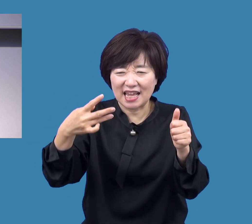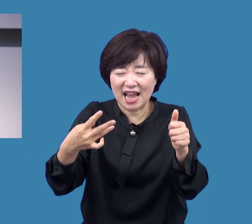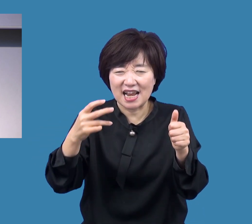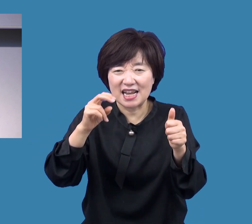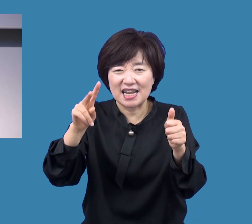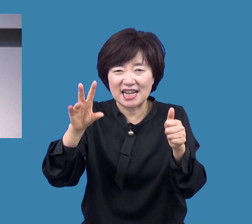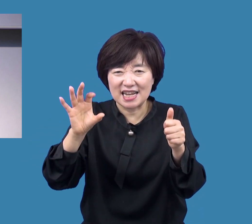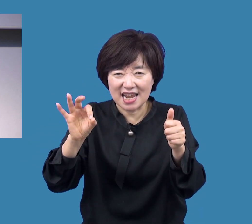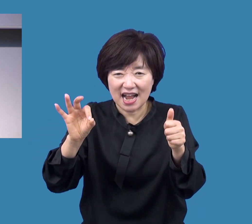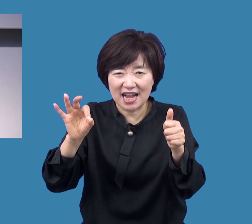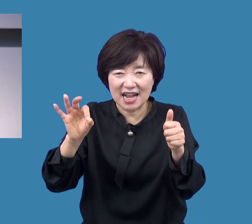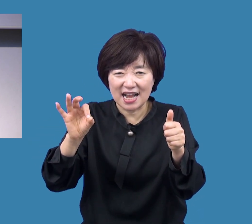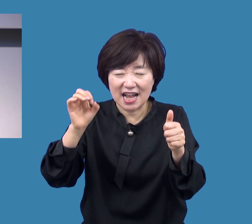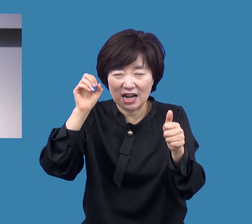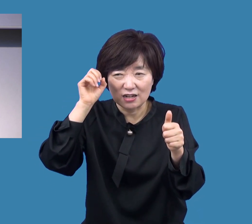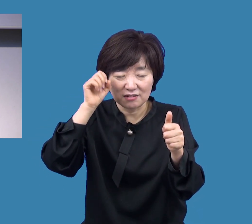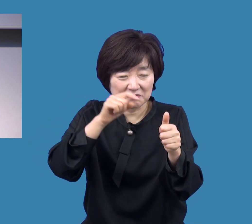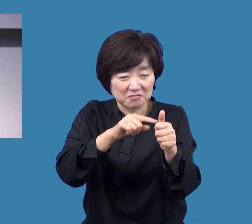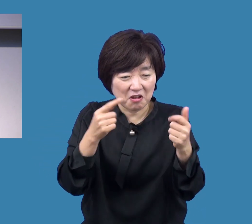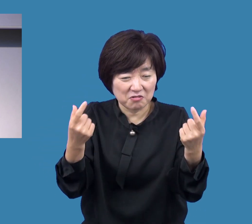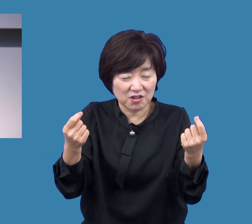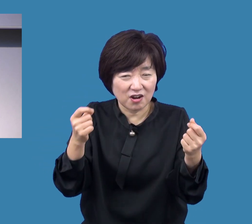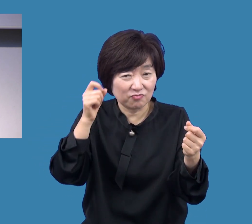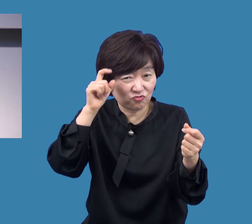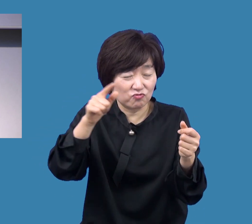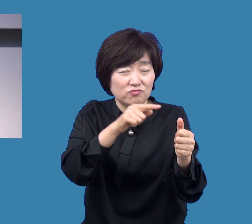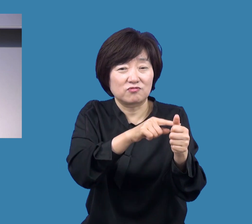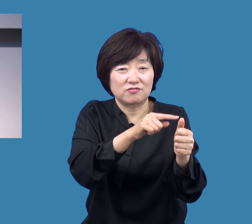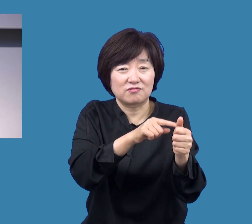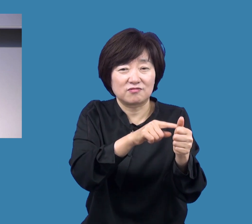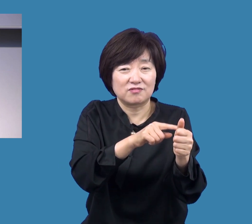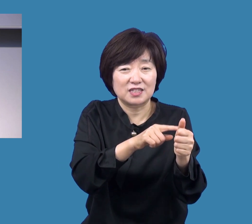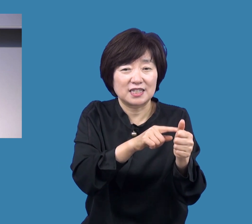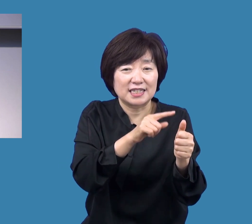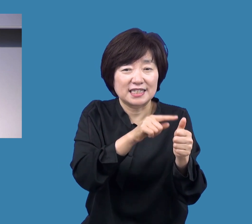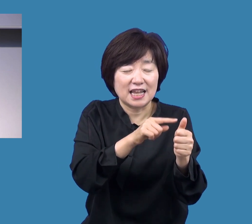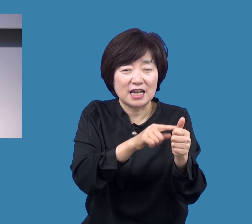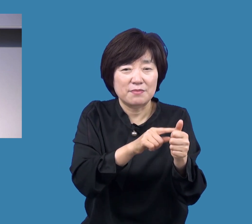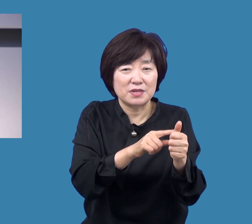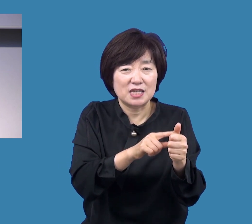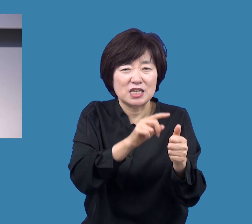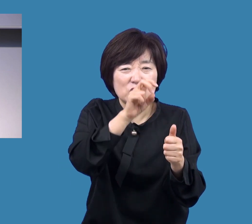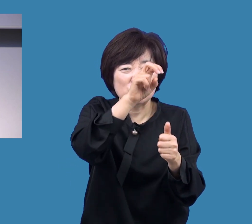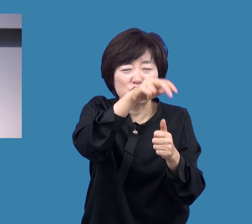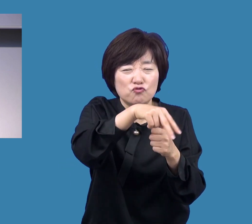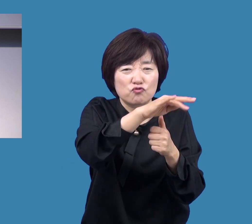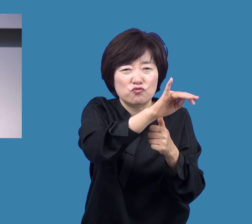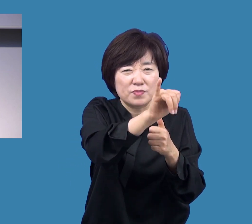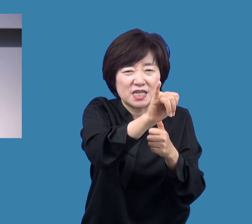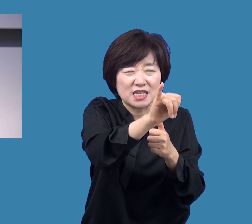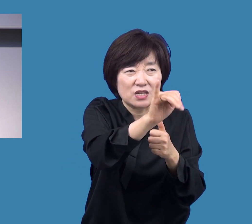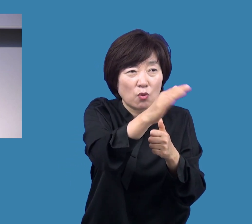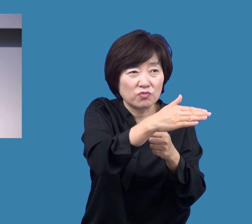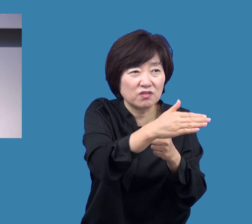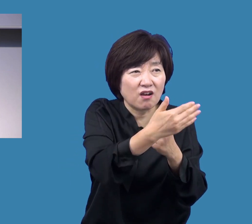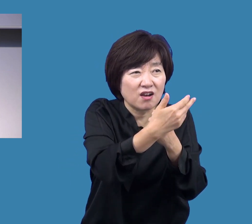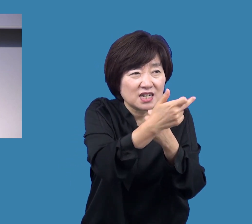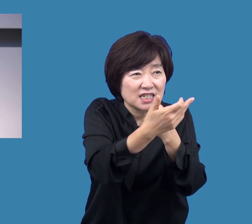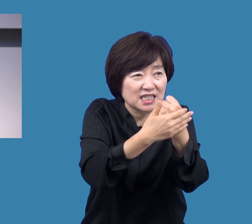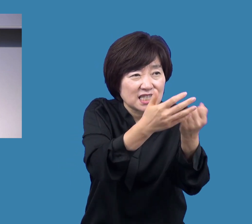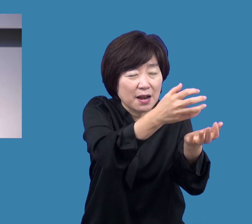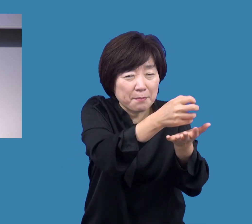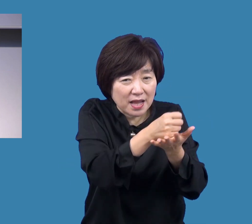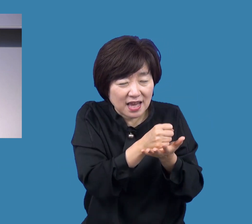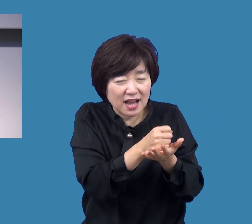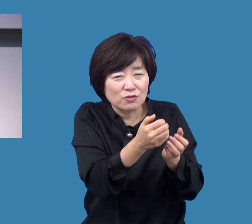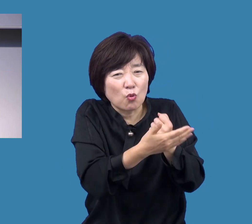비슷한 그런 뛰어난 지혜를 갖고 있던 그 책사였어요. 근데 이 사람이 유비한테 큰 은혜를 받는데 어떻게